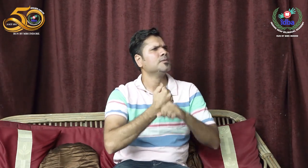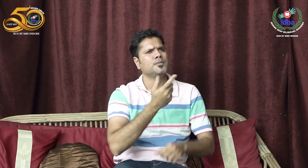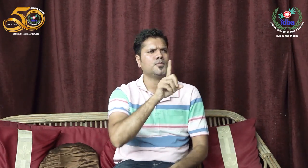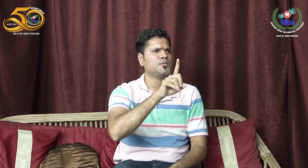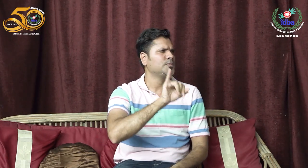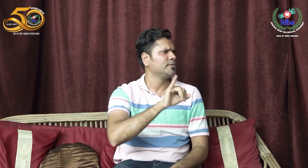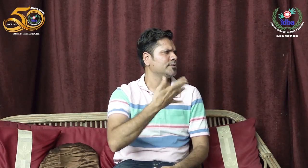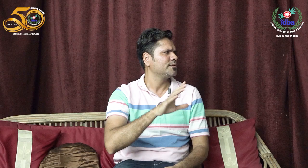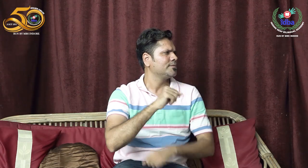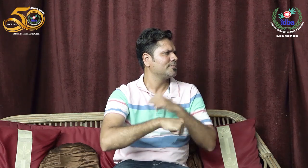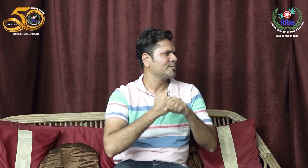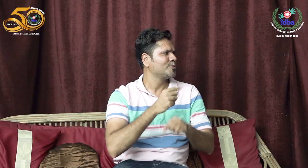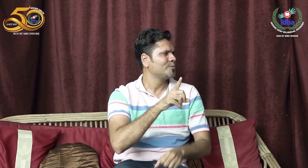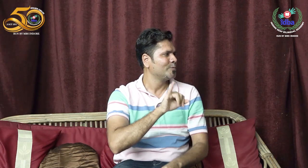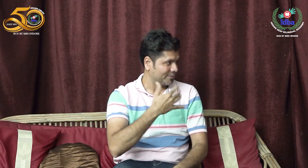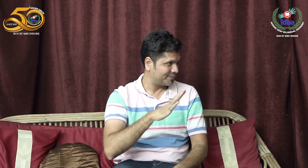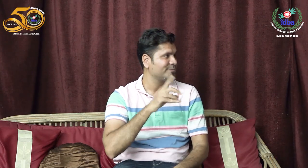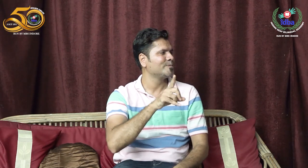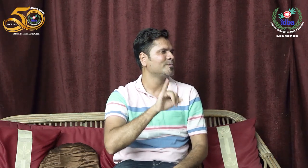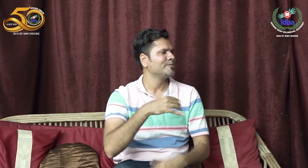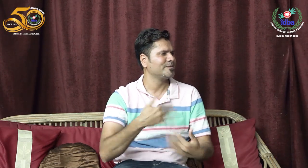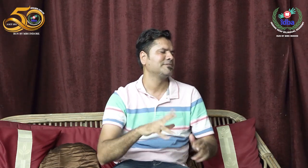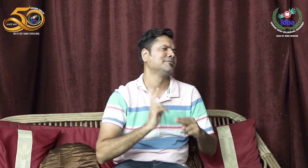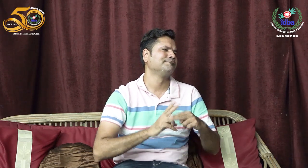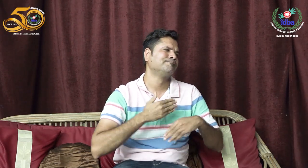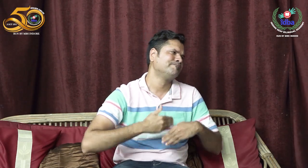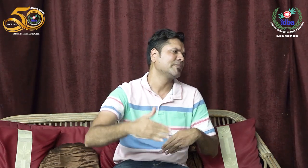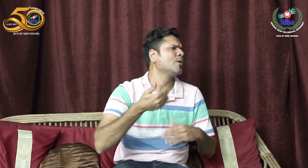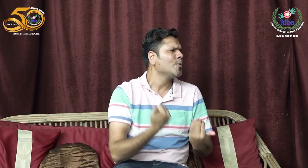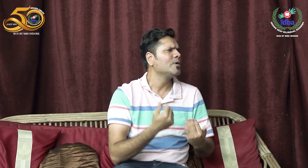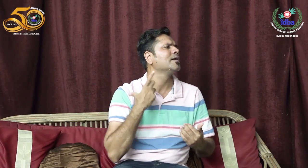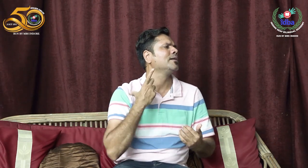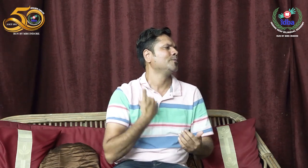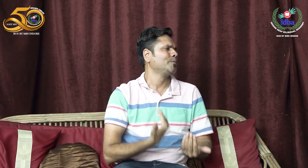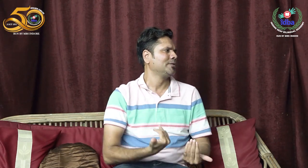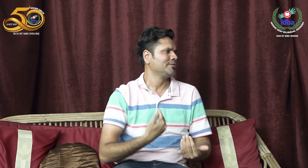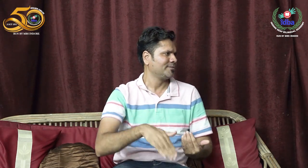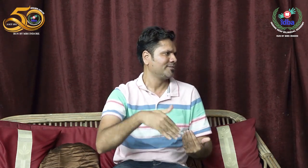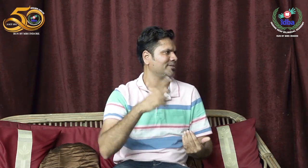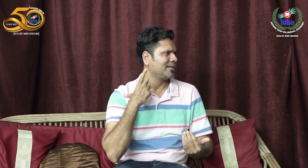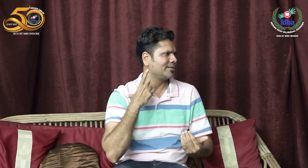मुझे यहाँ पर कंपनी है पीतमपुर में, वहाँ पे जॉब मिली है। मैं 16 साल से वहीं काम कर रहा हूँ, अभी काम मेरा चल रहा है।